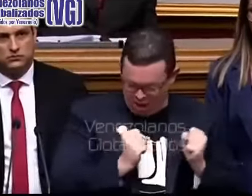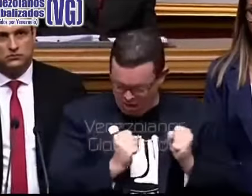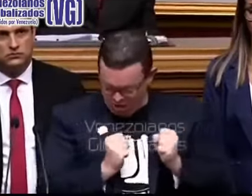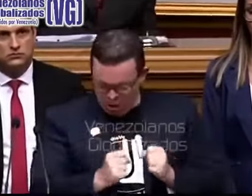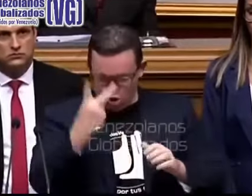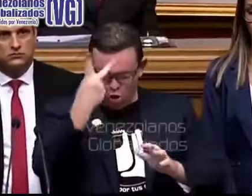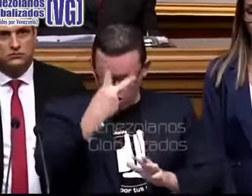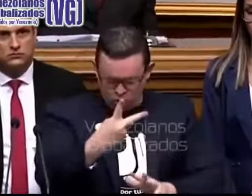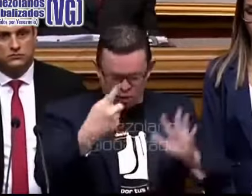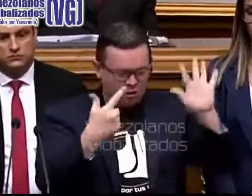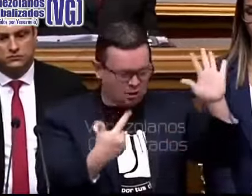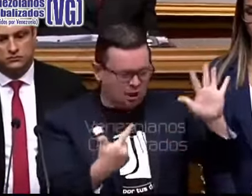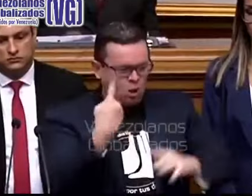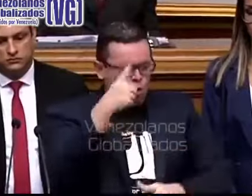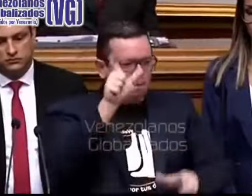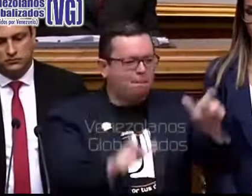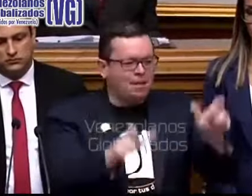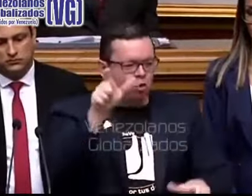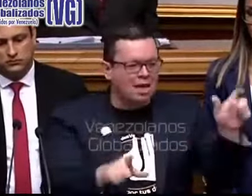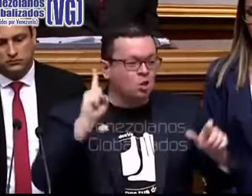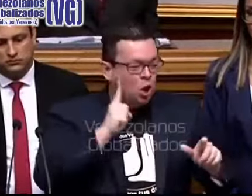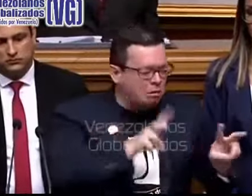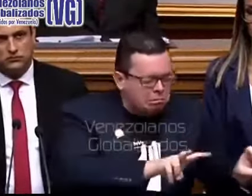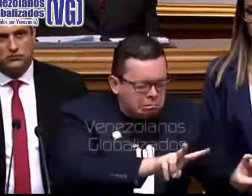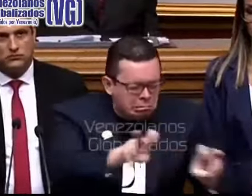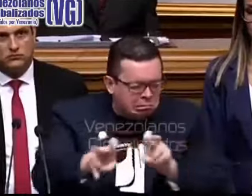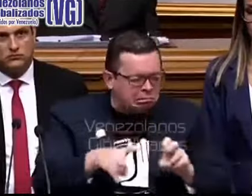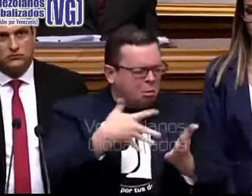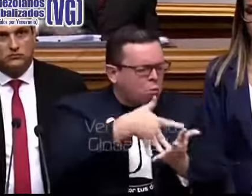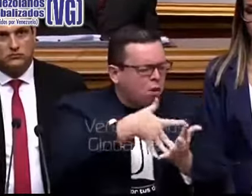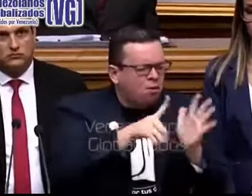el estado Lara, Mérida y acá en el área Metropolitana de Caracas.